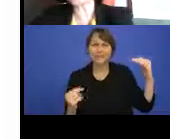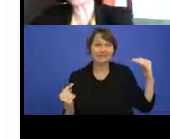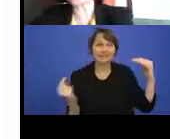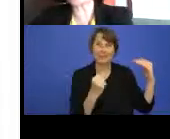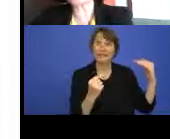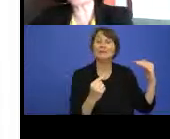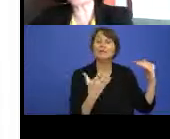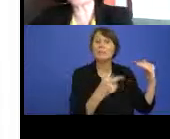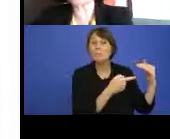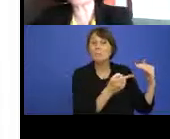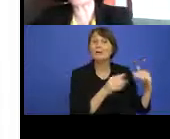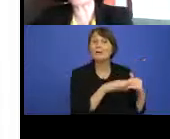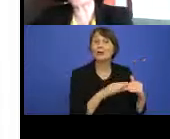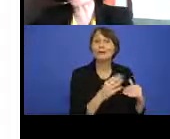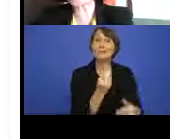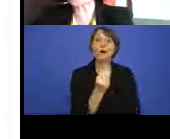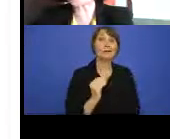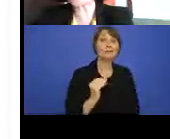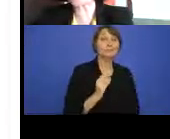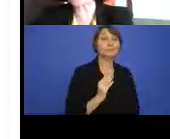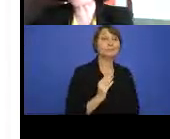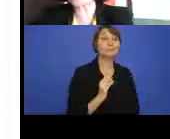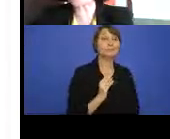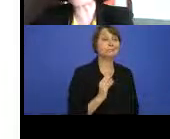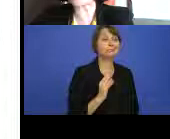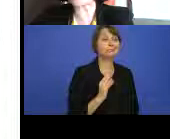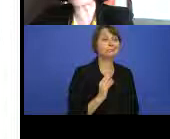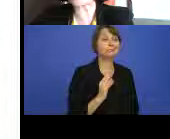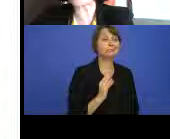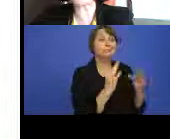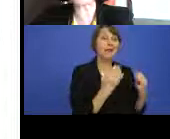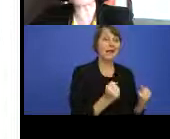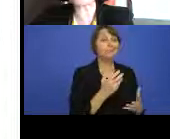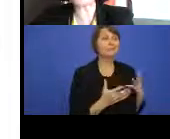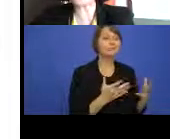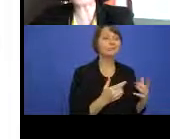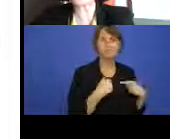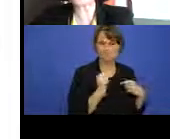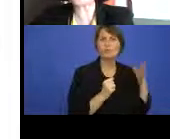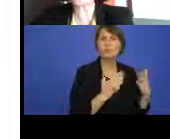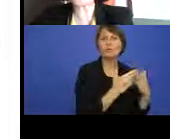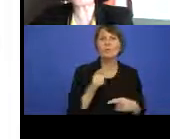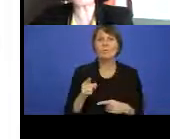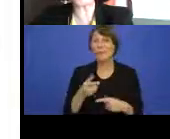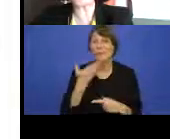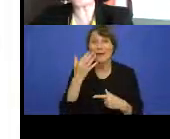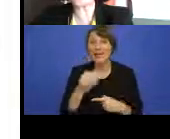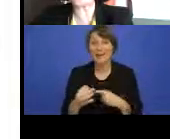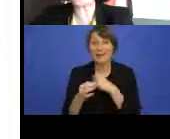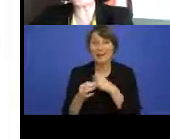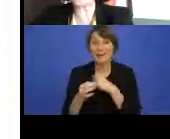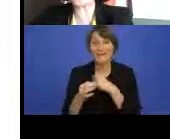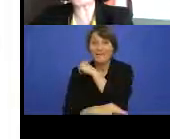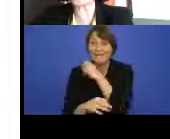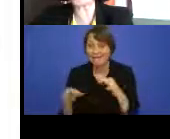riches et les plus pauvres, par exemple. Dans certains pays, tels que le Bénin, le Cameroun et le